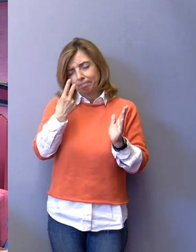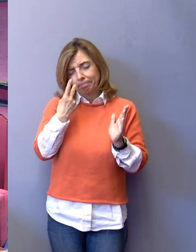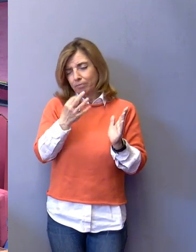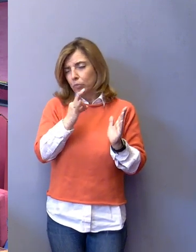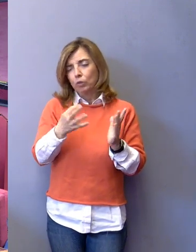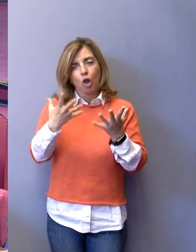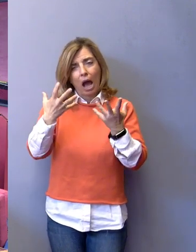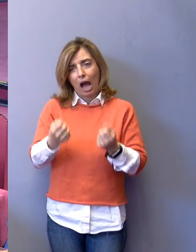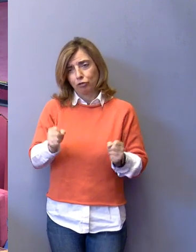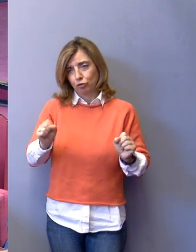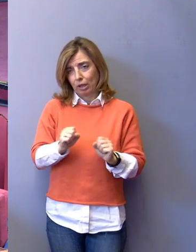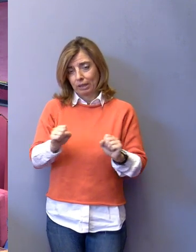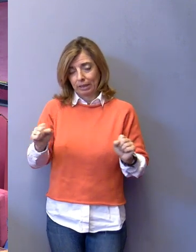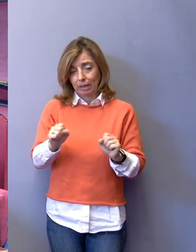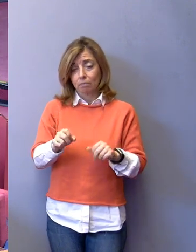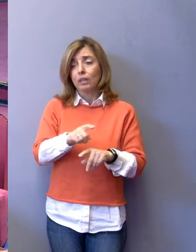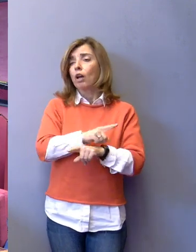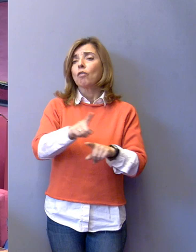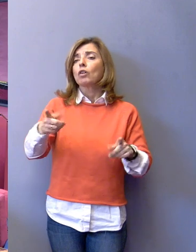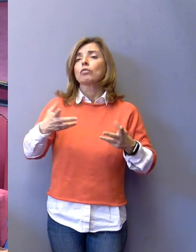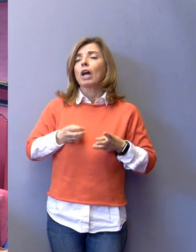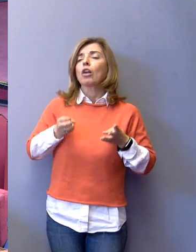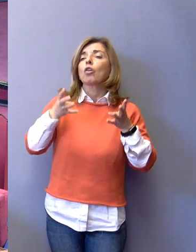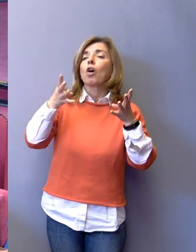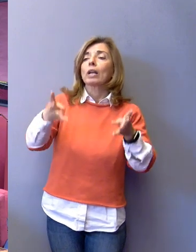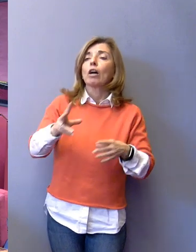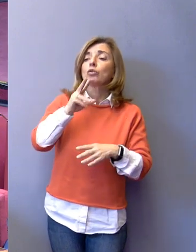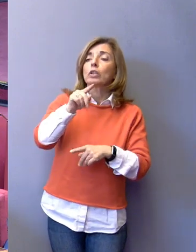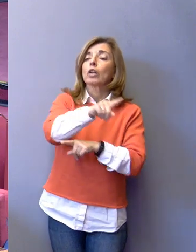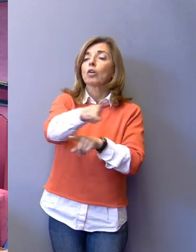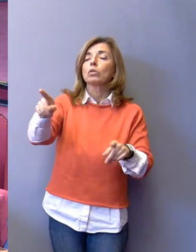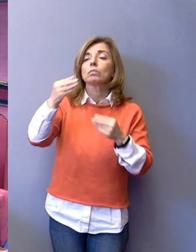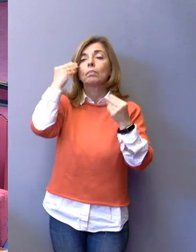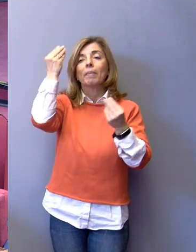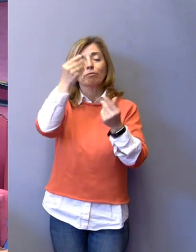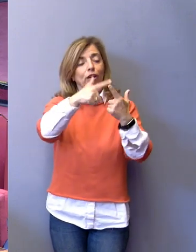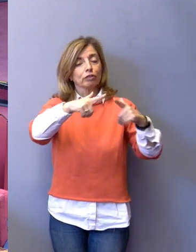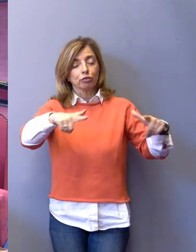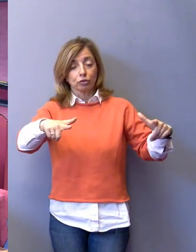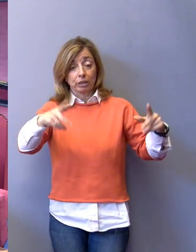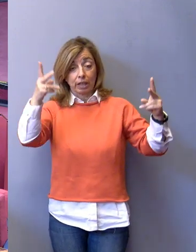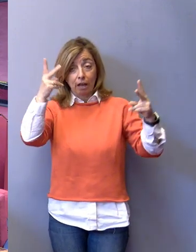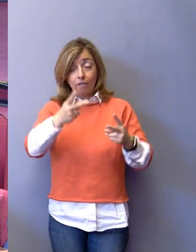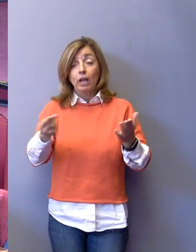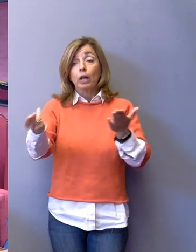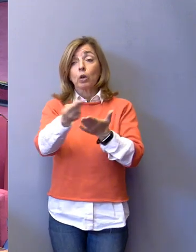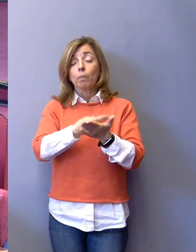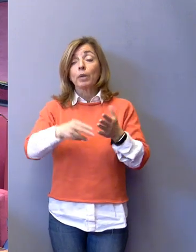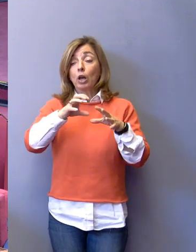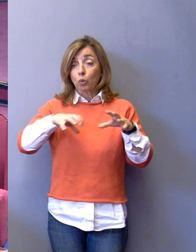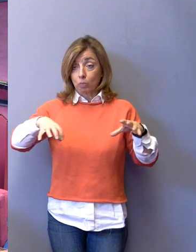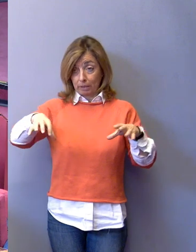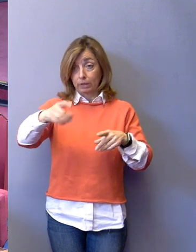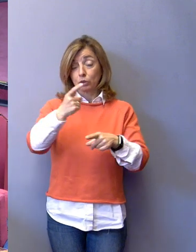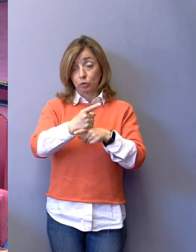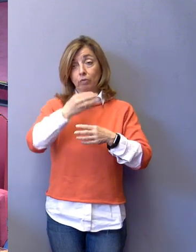c'è Cioè non avete il coraggio di esprimere Qual è la visione vostra della città che un piano urbanistico dovrebbe esprimere non avete nemmeno il coraggio di dire